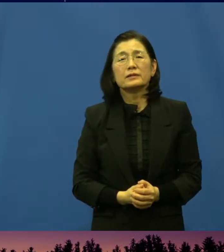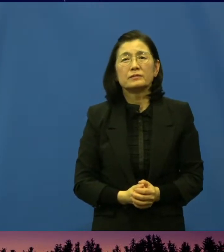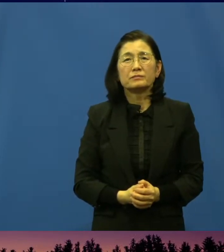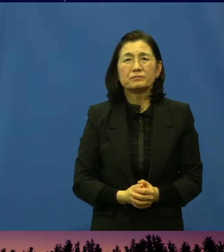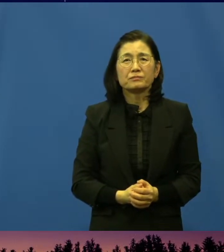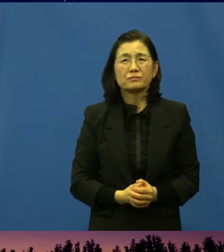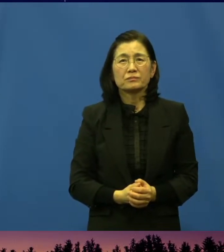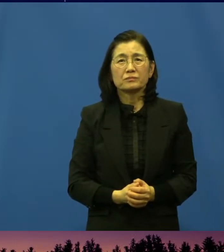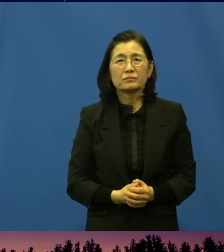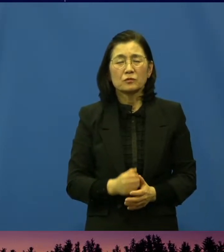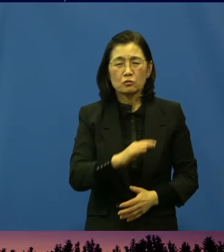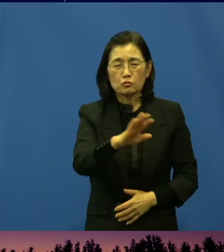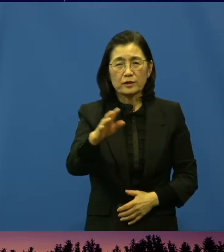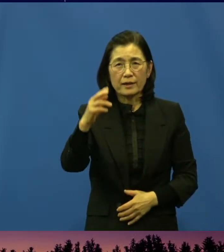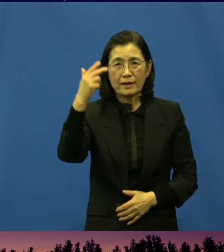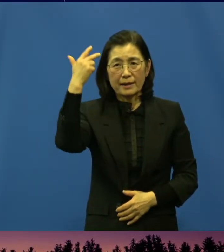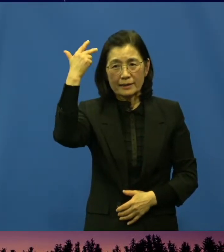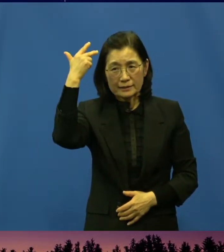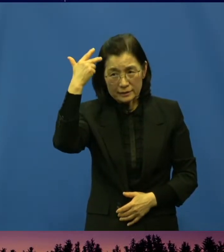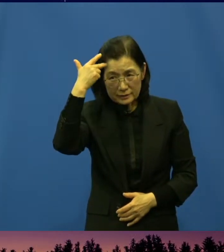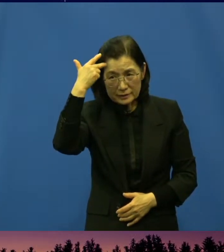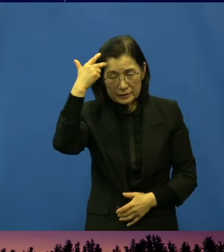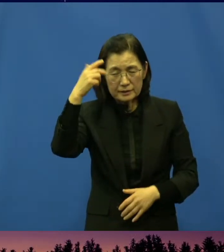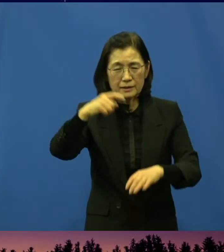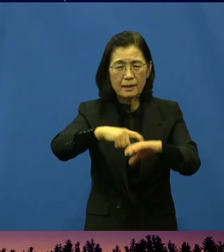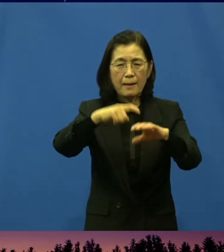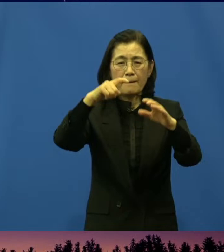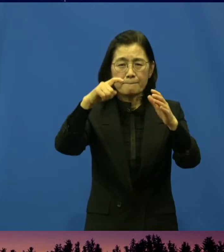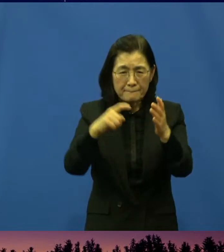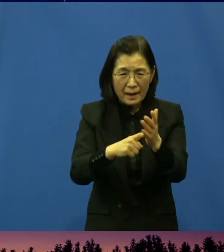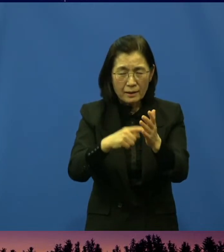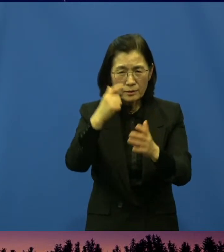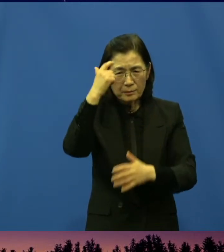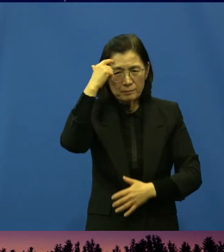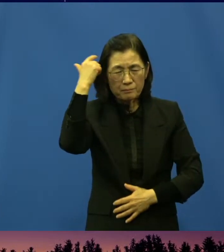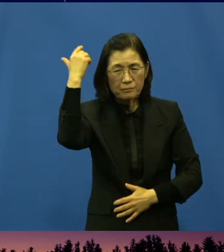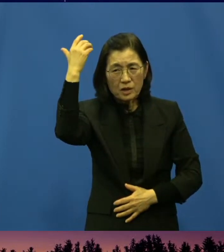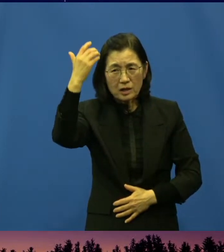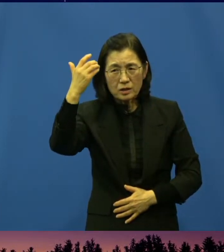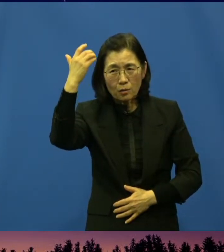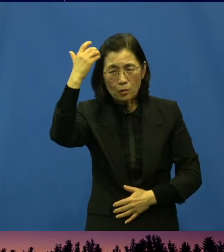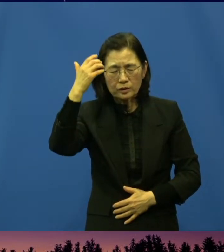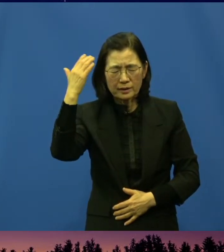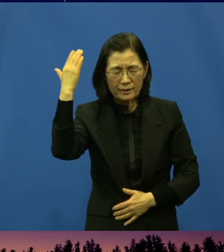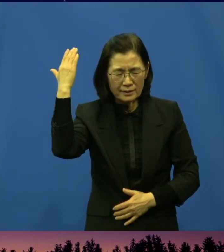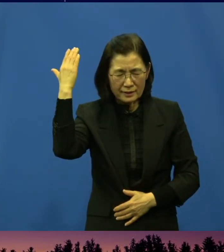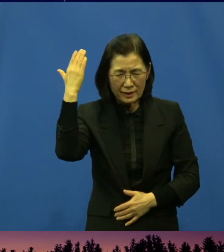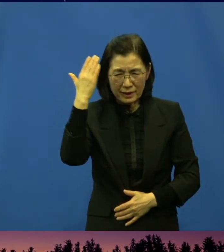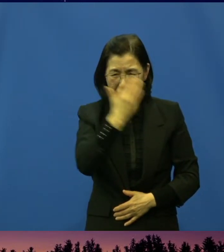정신, 우리의 마음, 우리의 영혼, 이게 맑아져요. 클리어해져요.